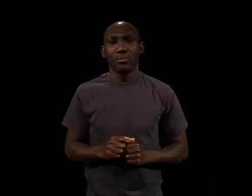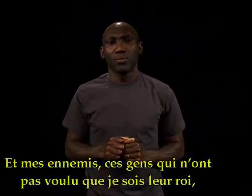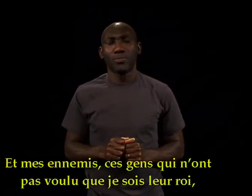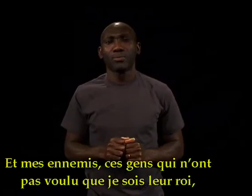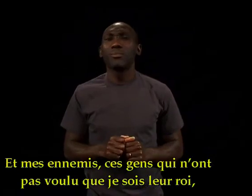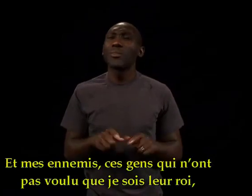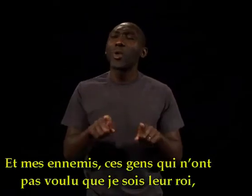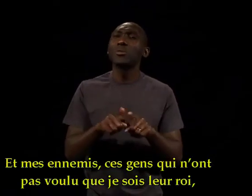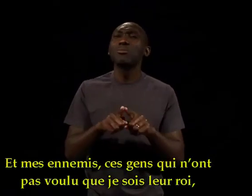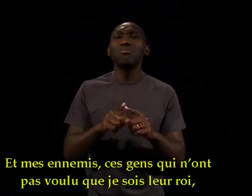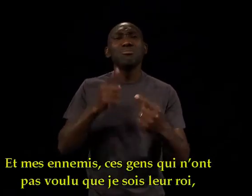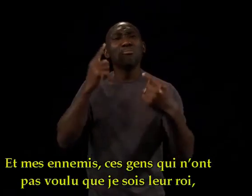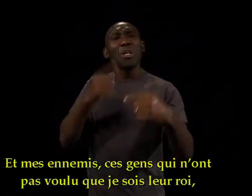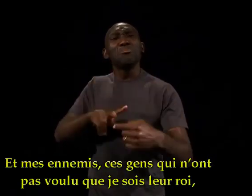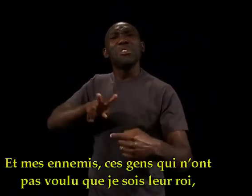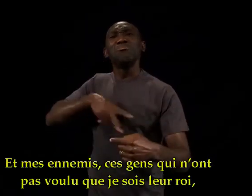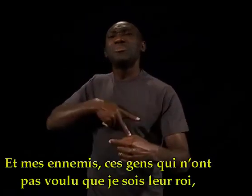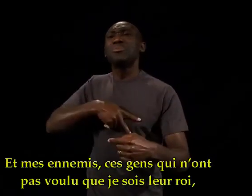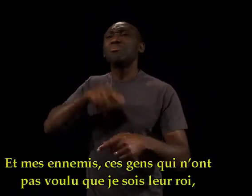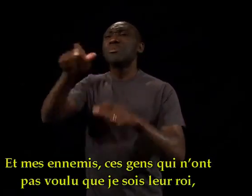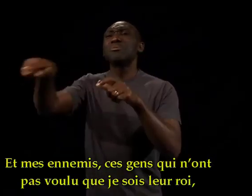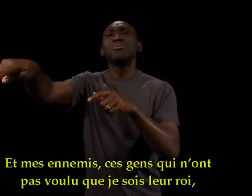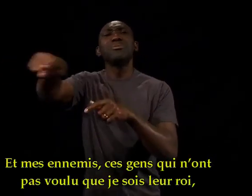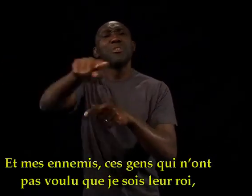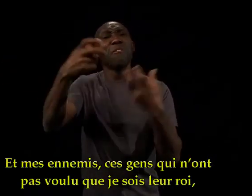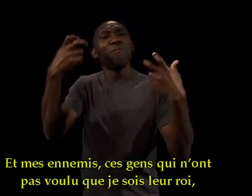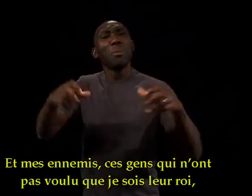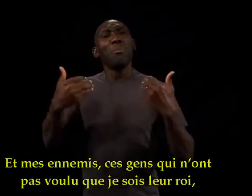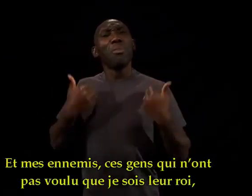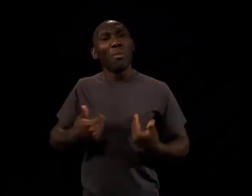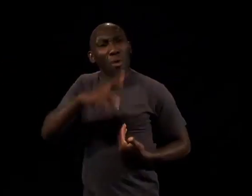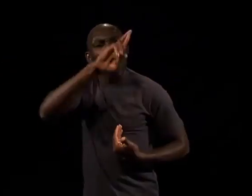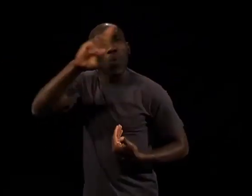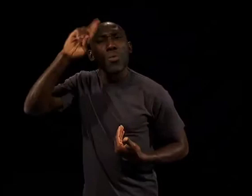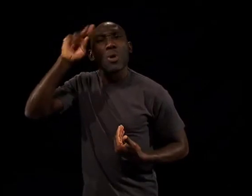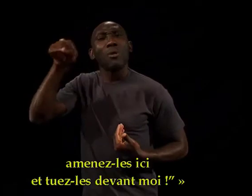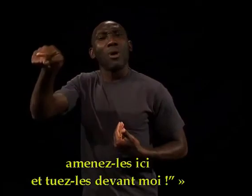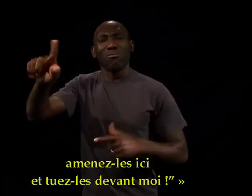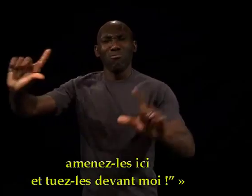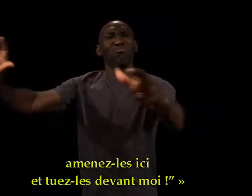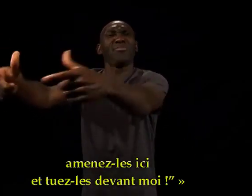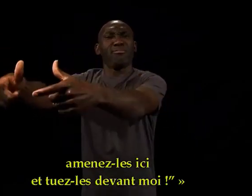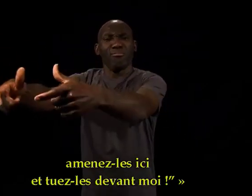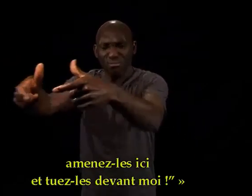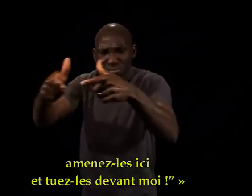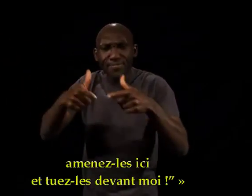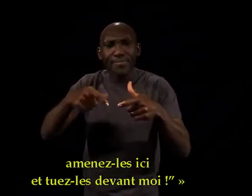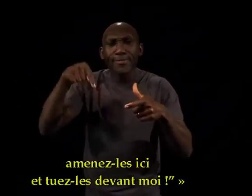Et mes ennemis, ces gens qui n'ont pas voulu que je sois leur roi, amenez-les ici et tuez-les devant moi.